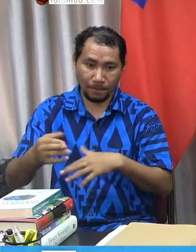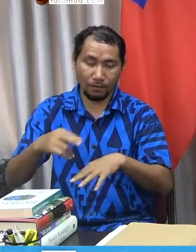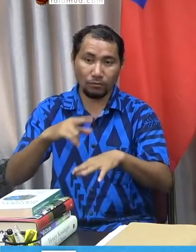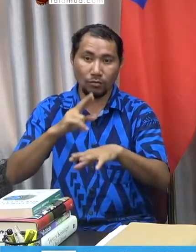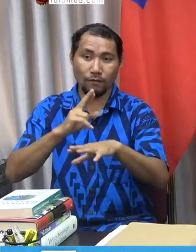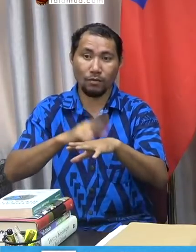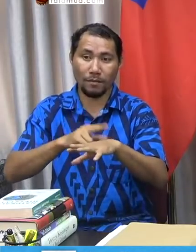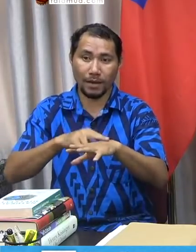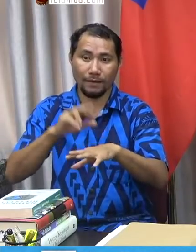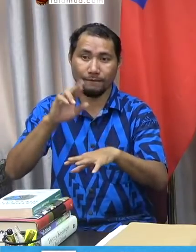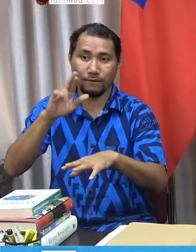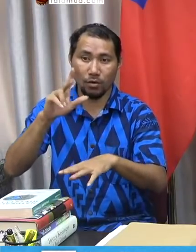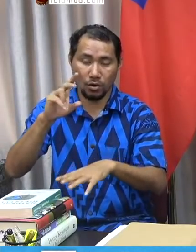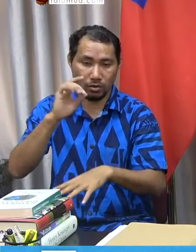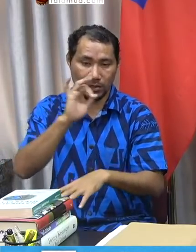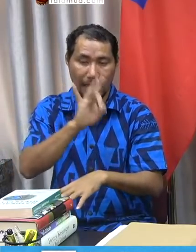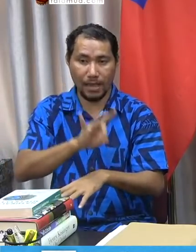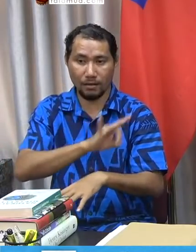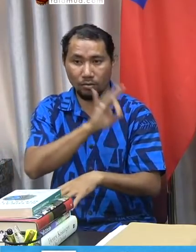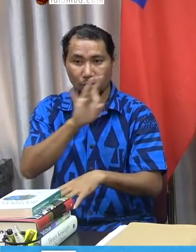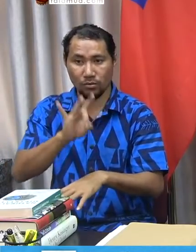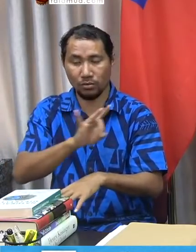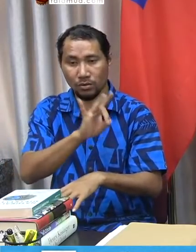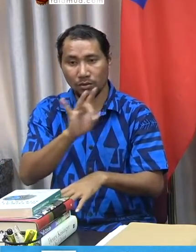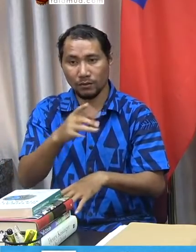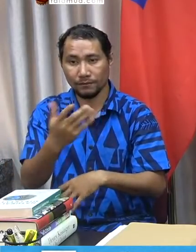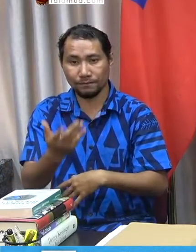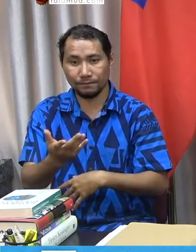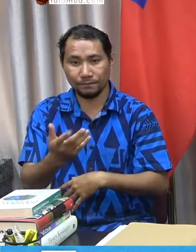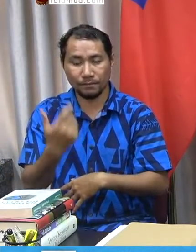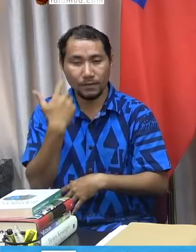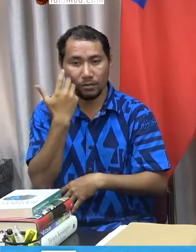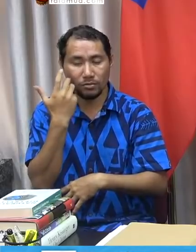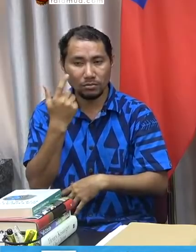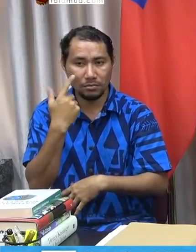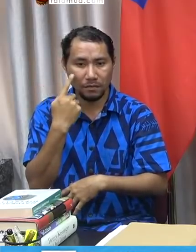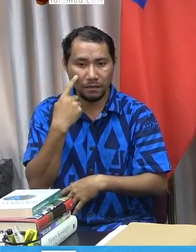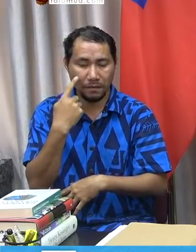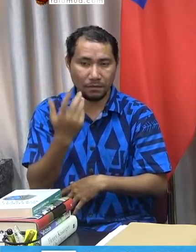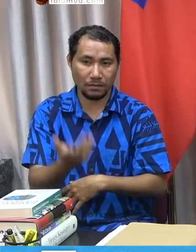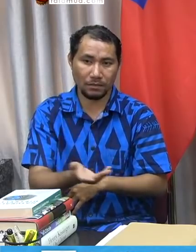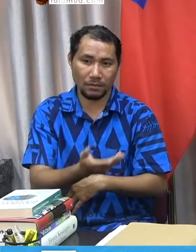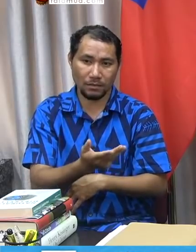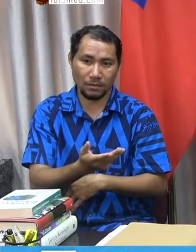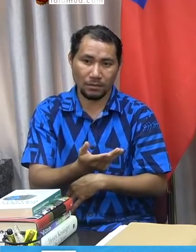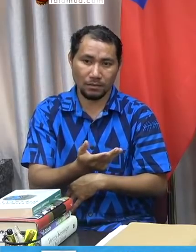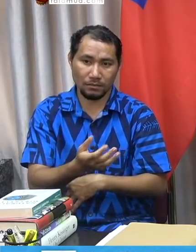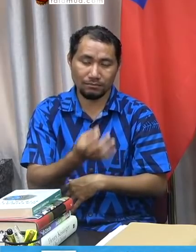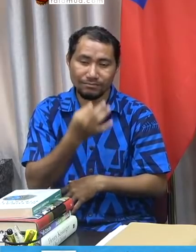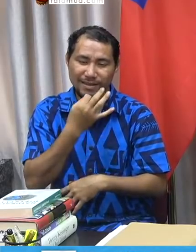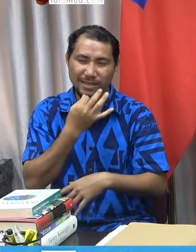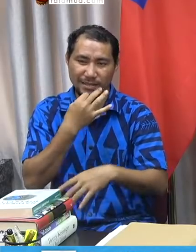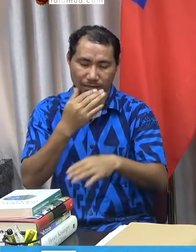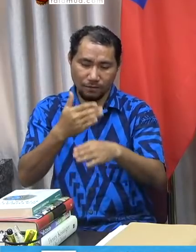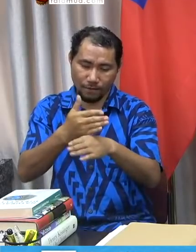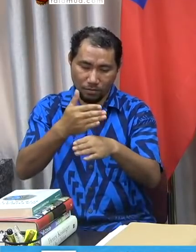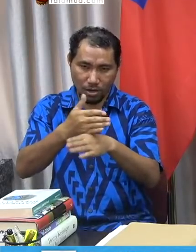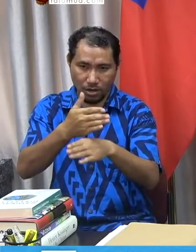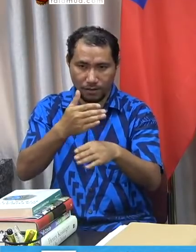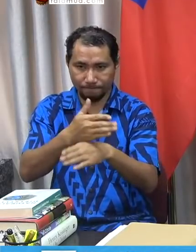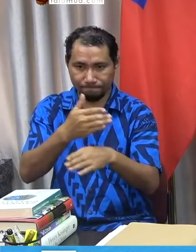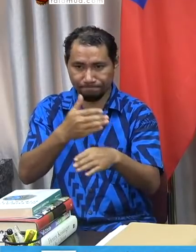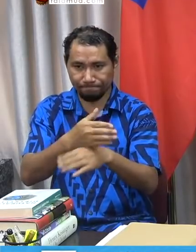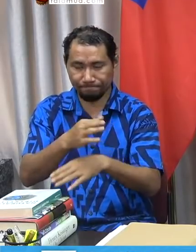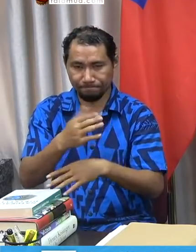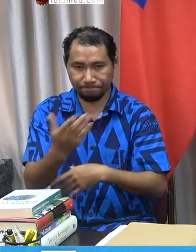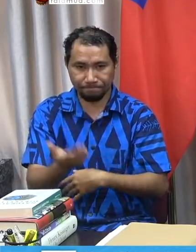manu. Ona o loo maua pea ele o lava le au nanga lea ele